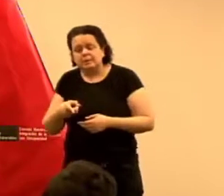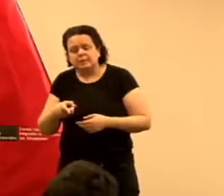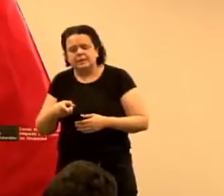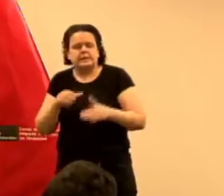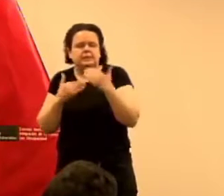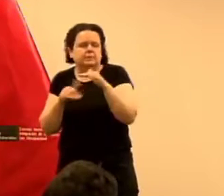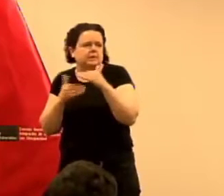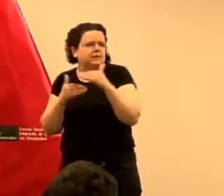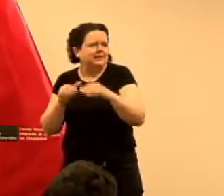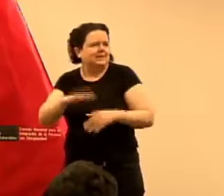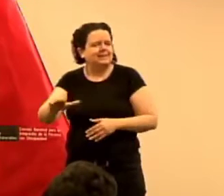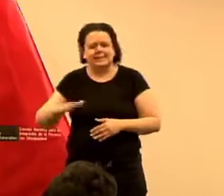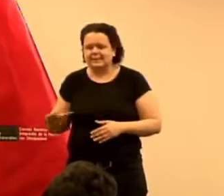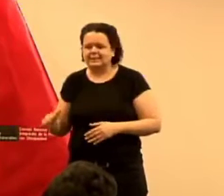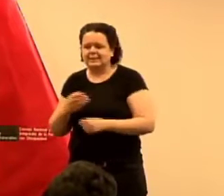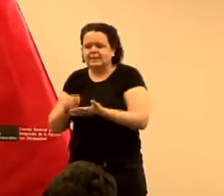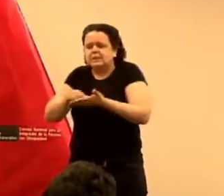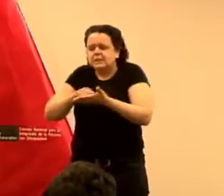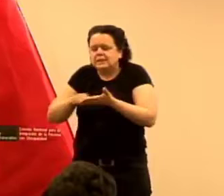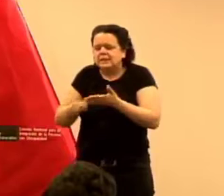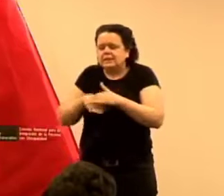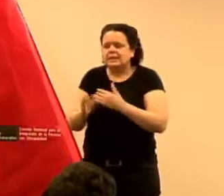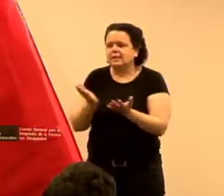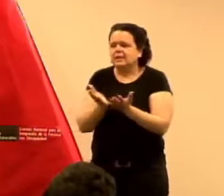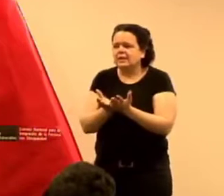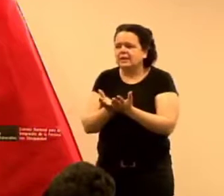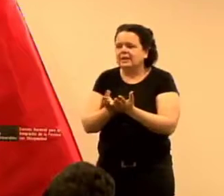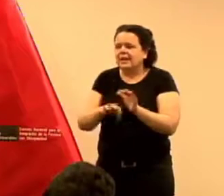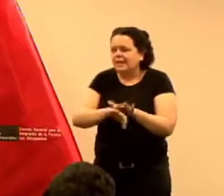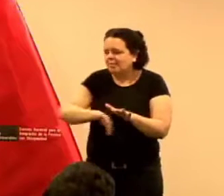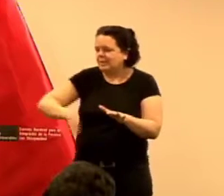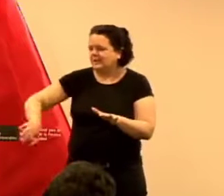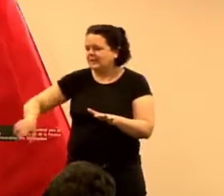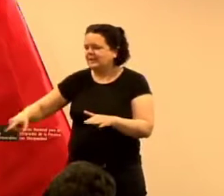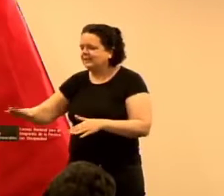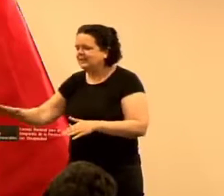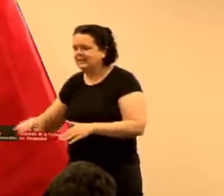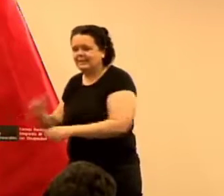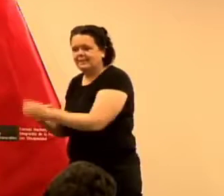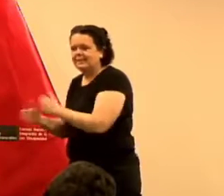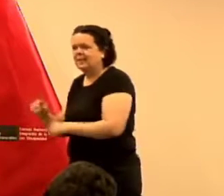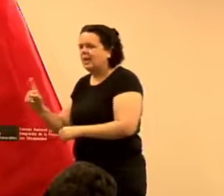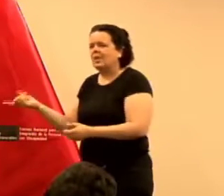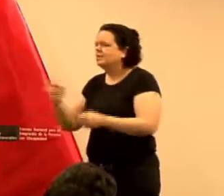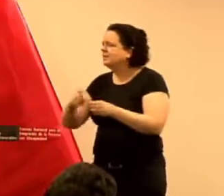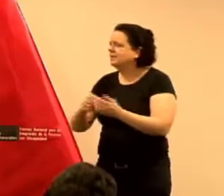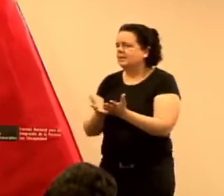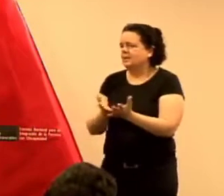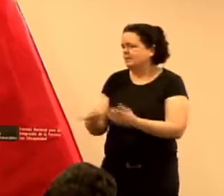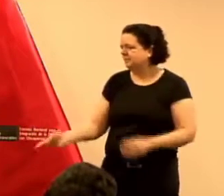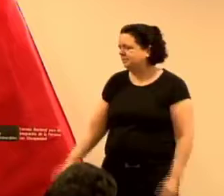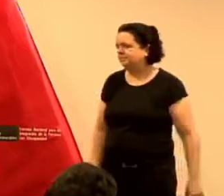al limitarse los niños que están inscritos en las escuelas, dejan por fuera a los niños y niñas con discapacidad que están fuera del sistema